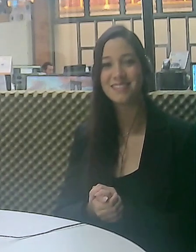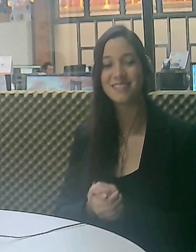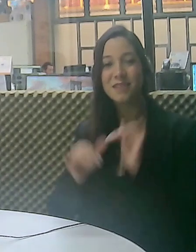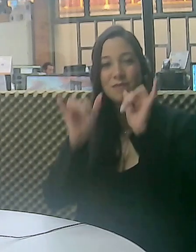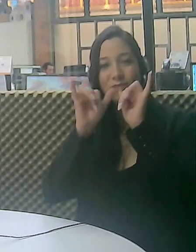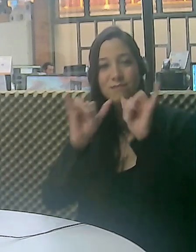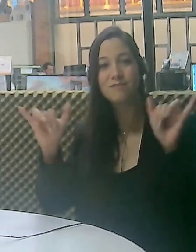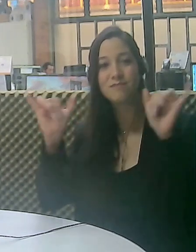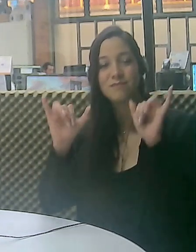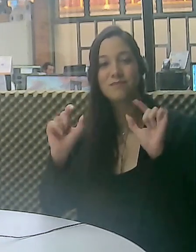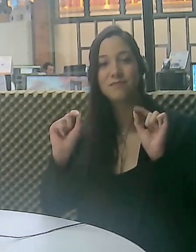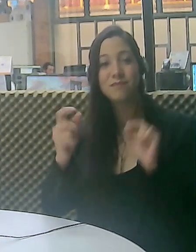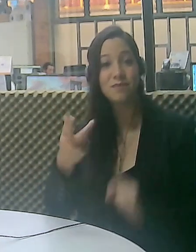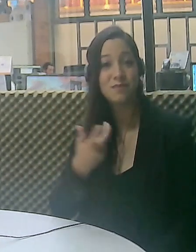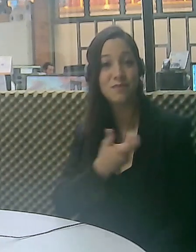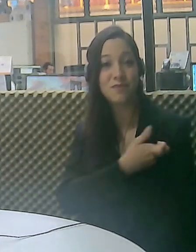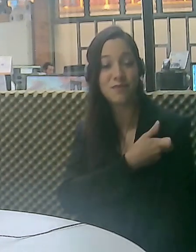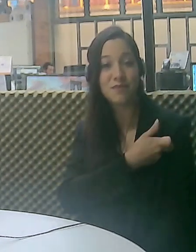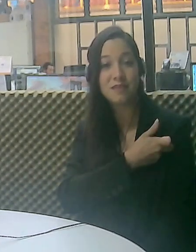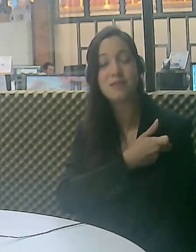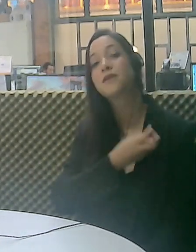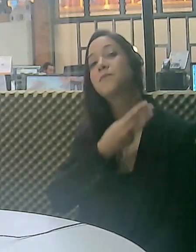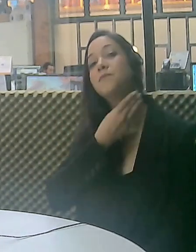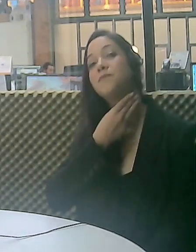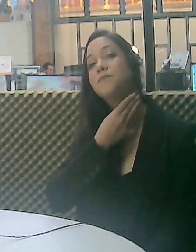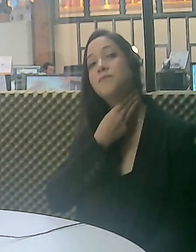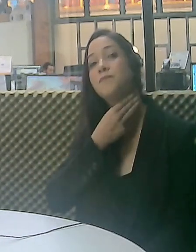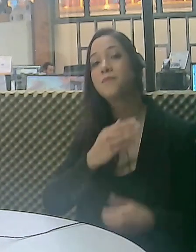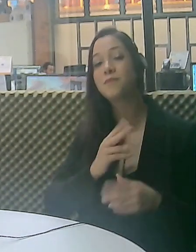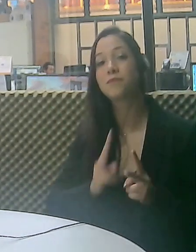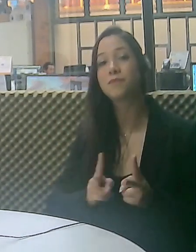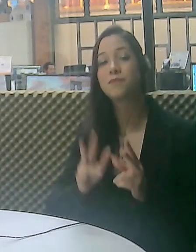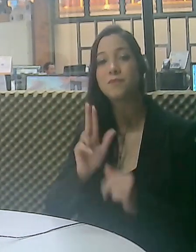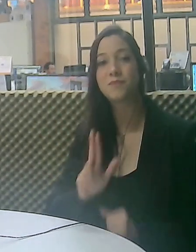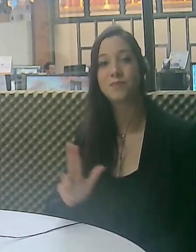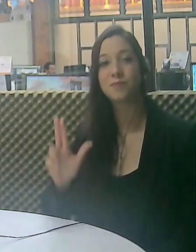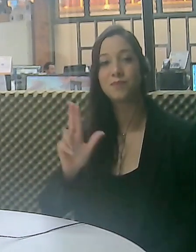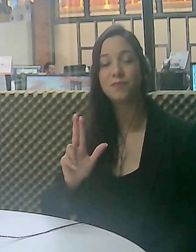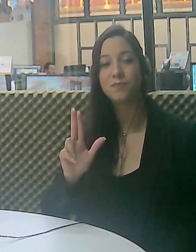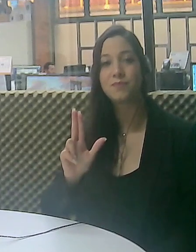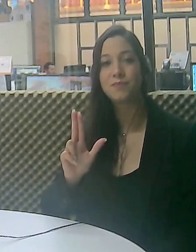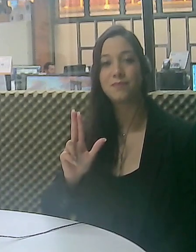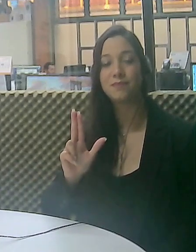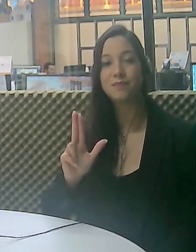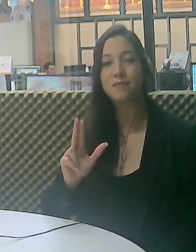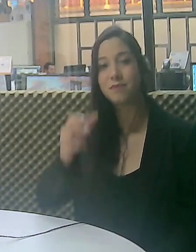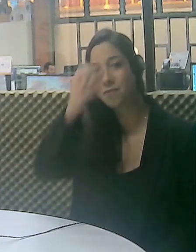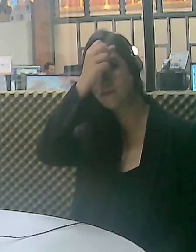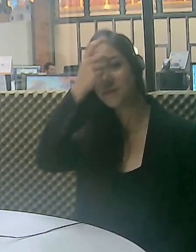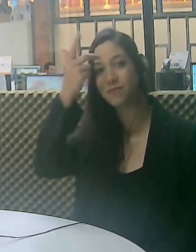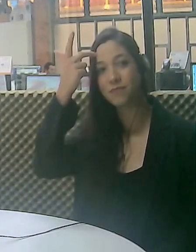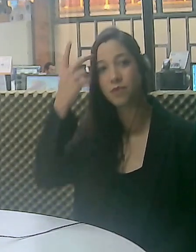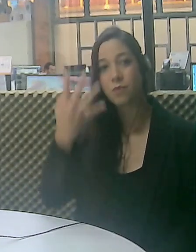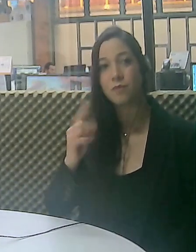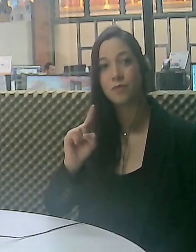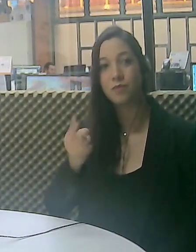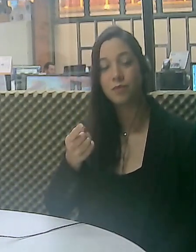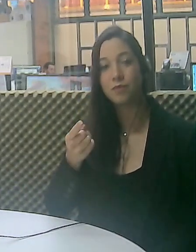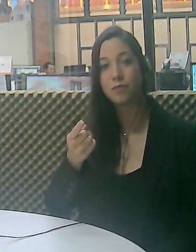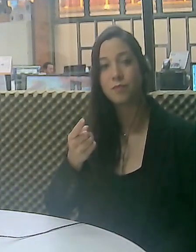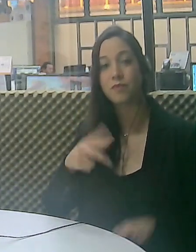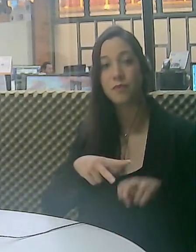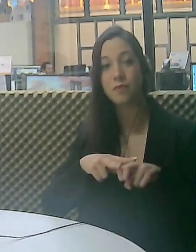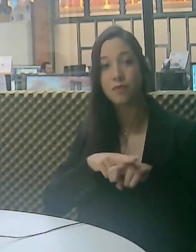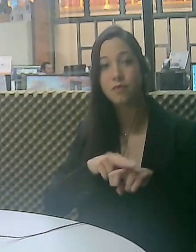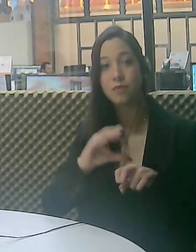Campanha de vacinação contra meningite C continua em Uberlândia. Prefeitura completa mais de 4 mil esterilizações